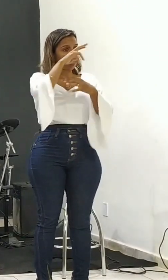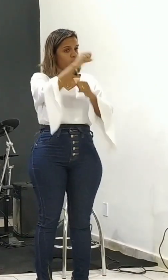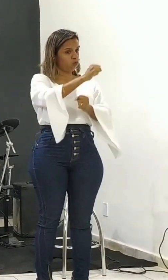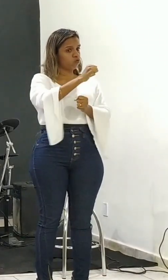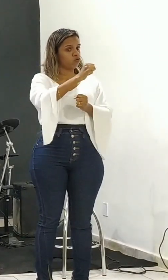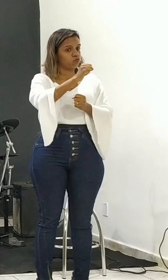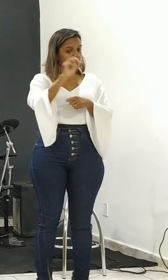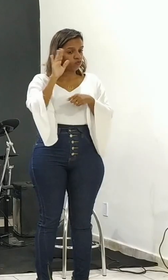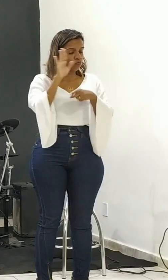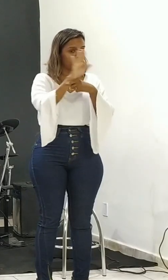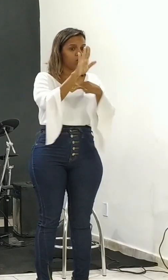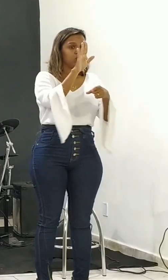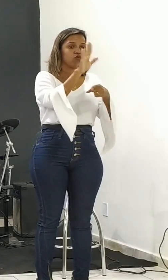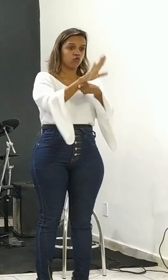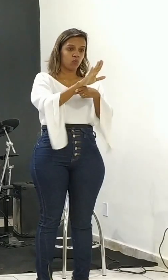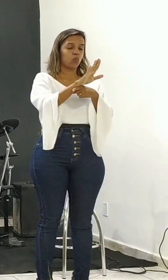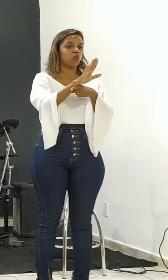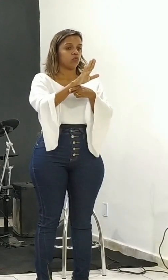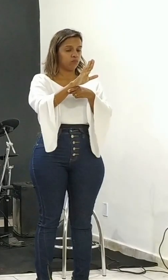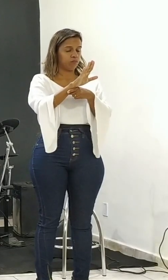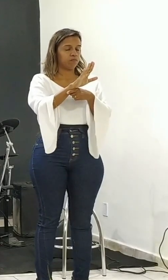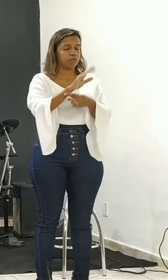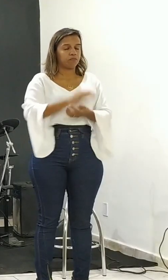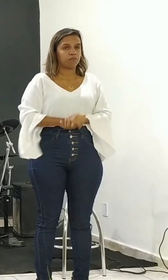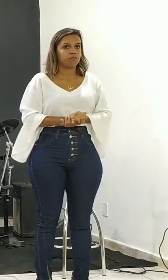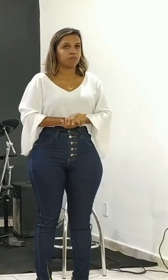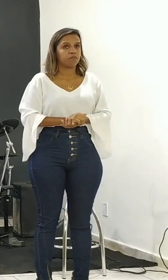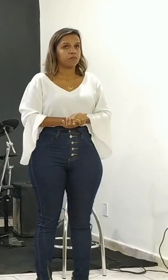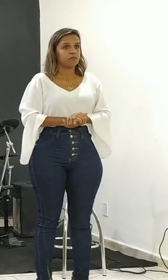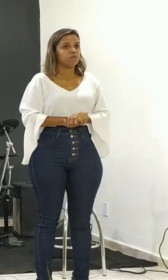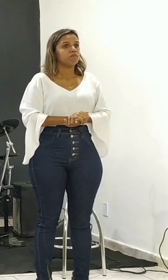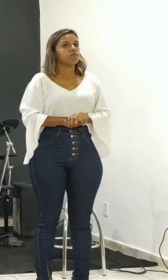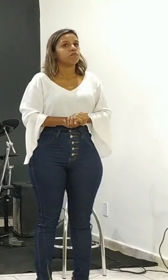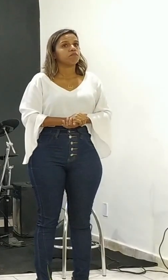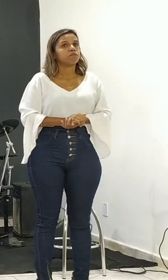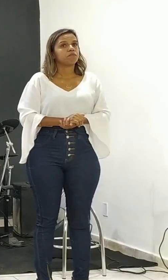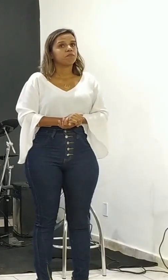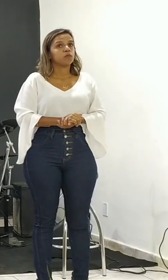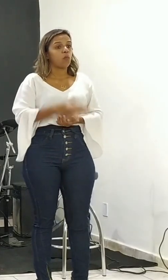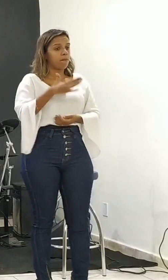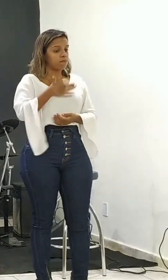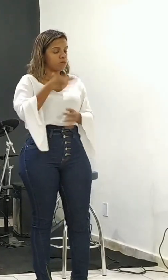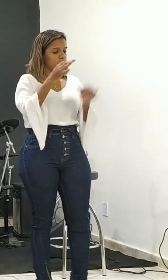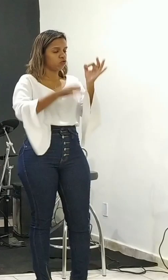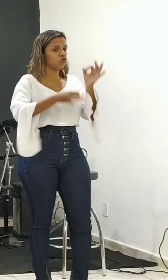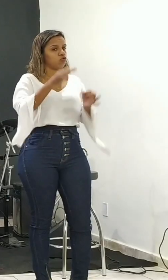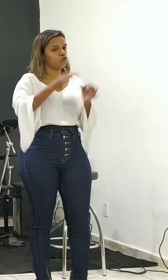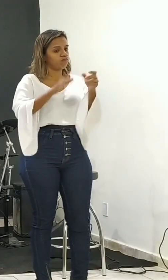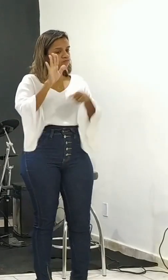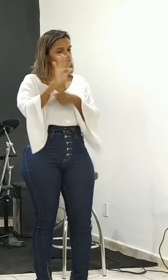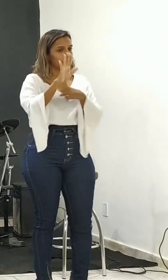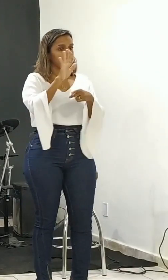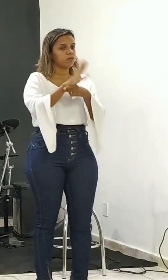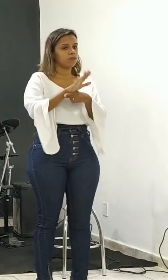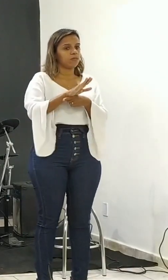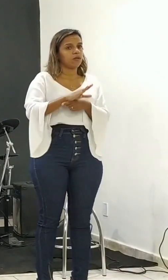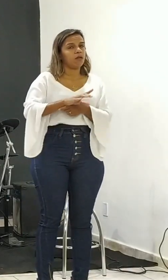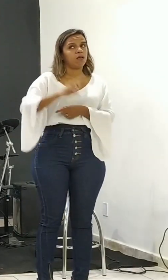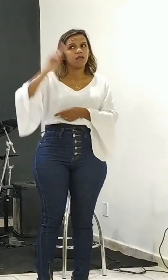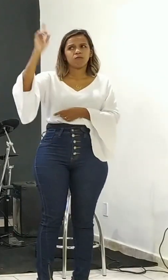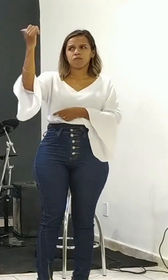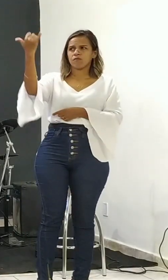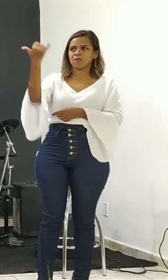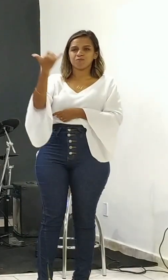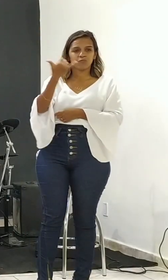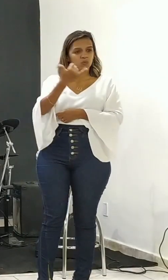e te ajudo e te sustento com a destra da minha justiça. Pai falou comigo nessa palavra